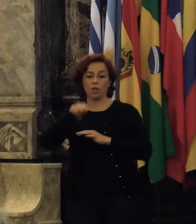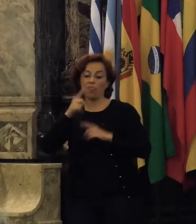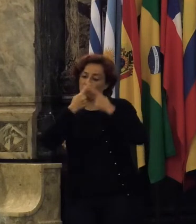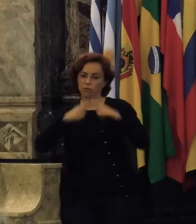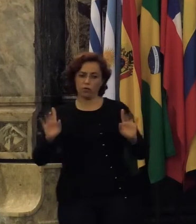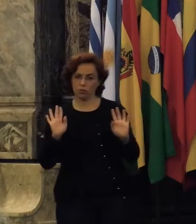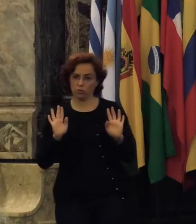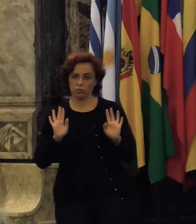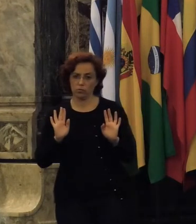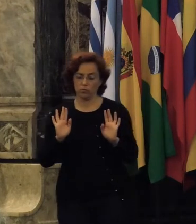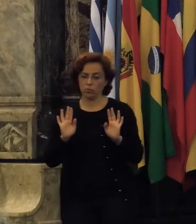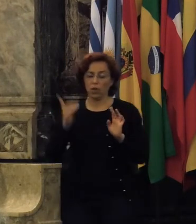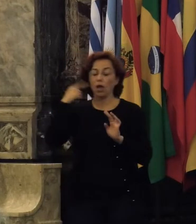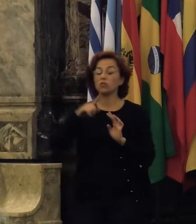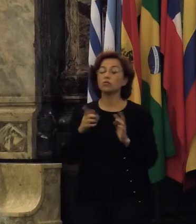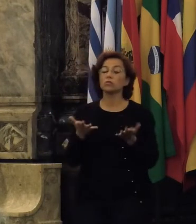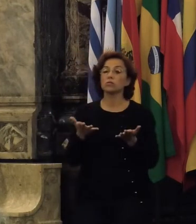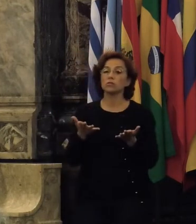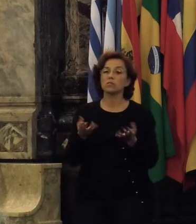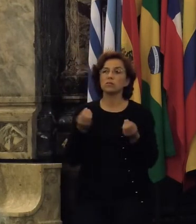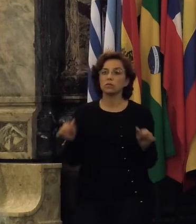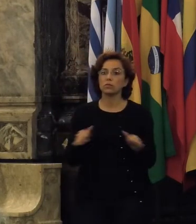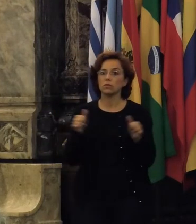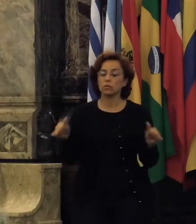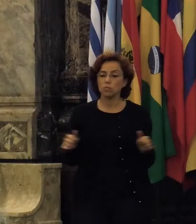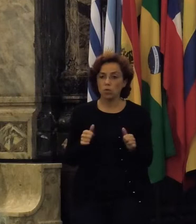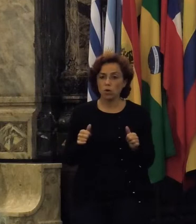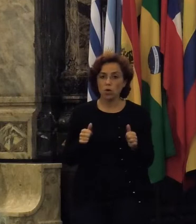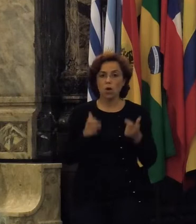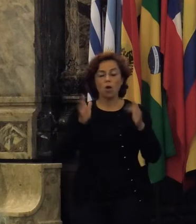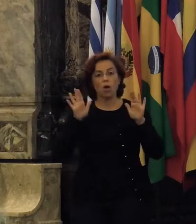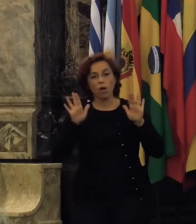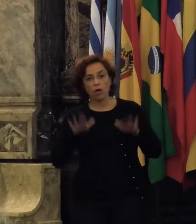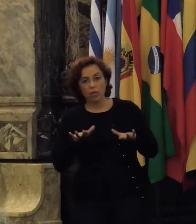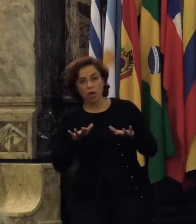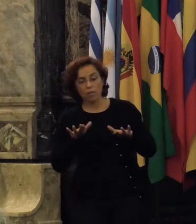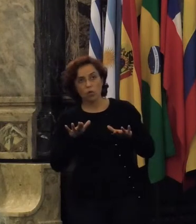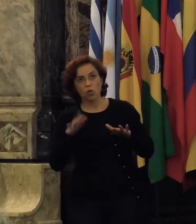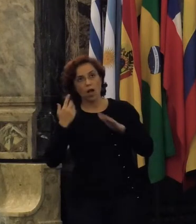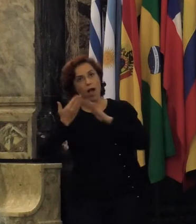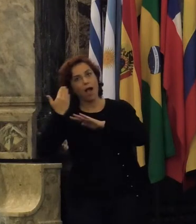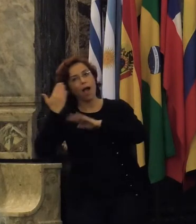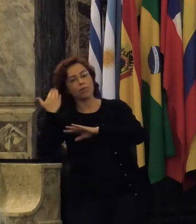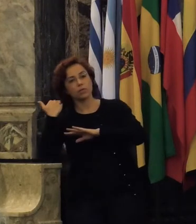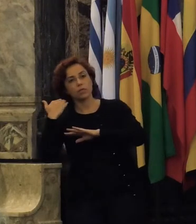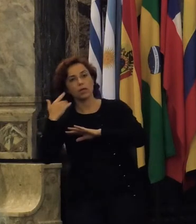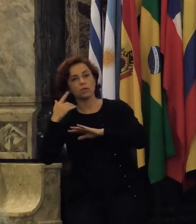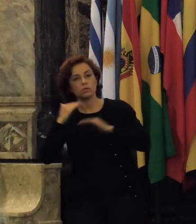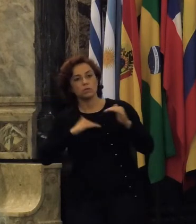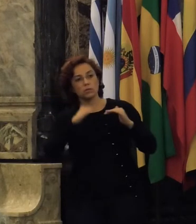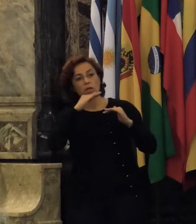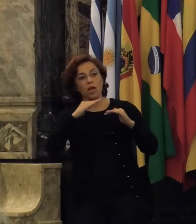diferente. Y entonces, ¿qué hacemos? Nos quedamos lo que antes podía ser una